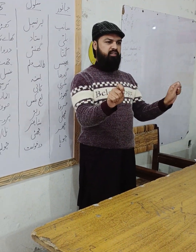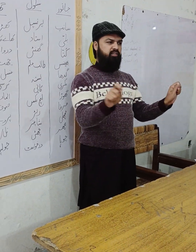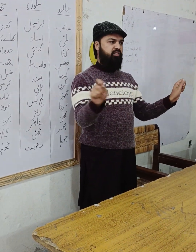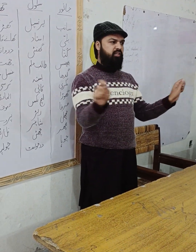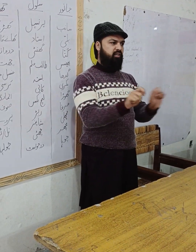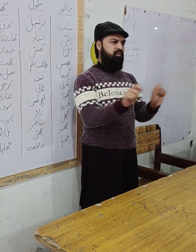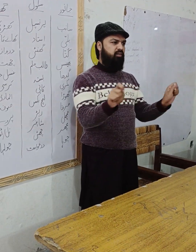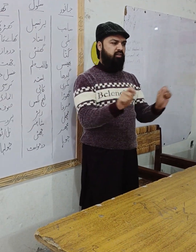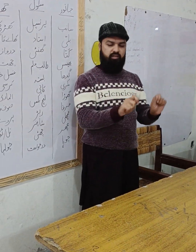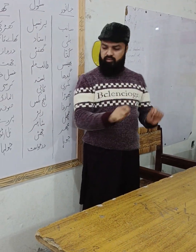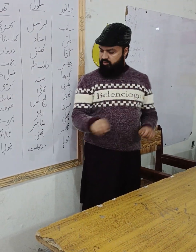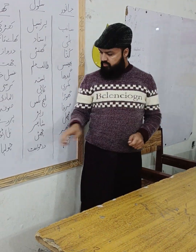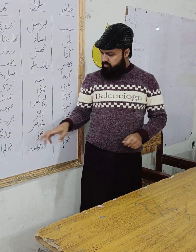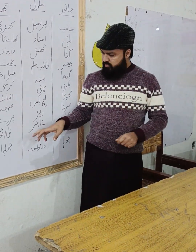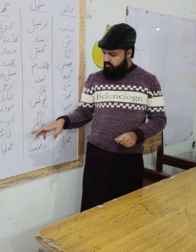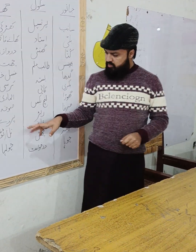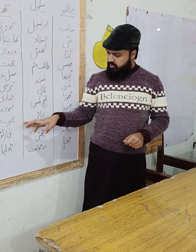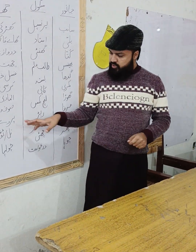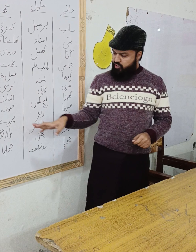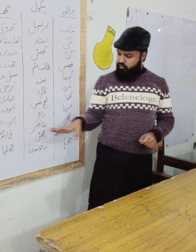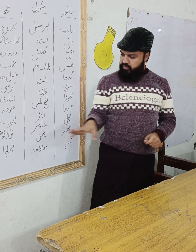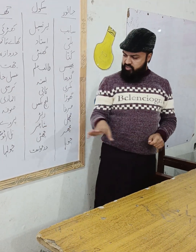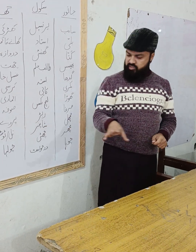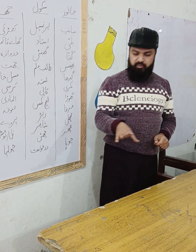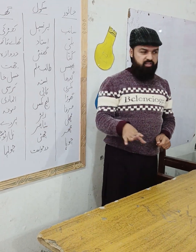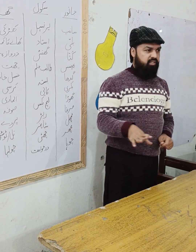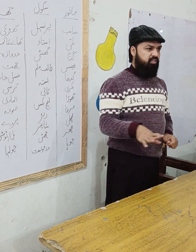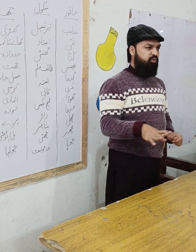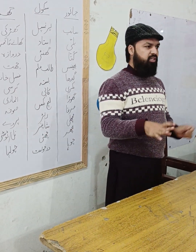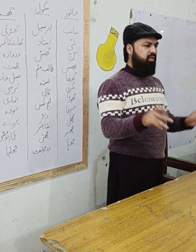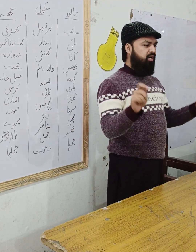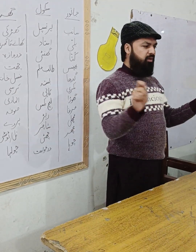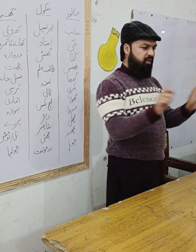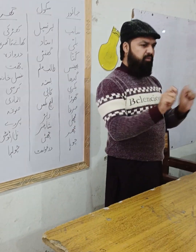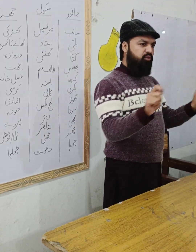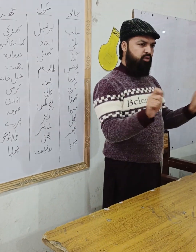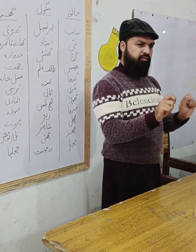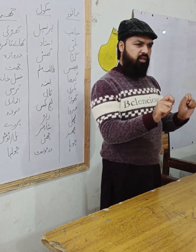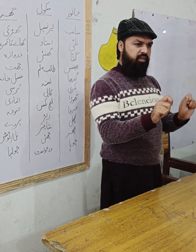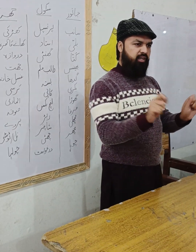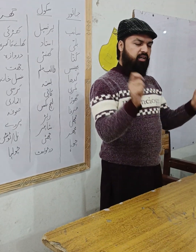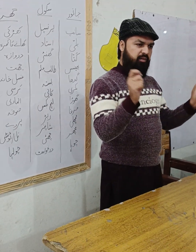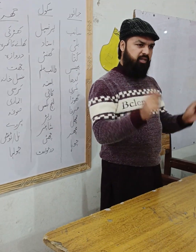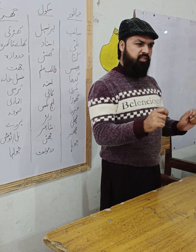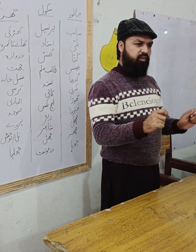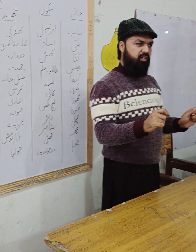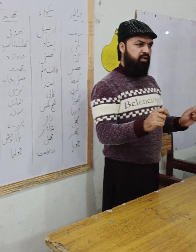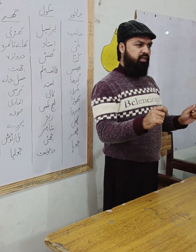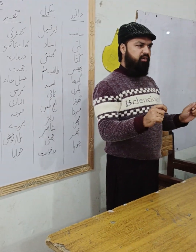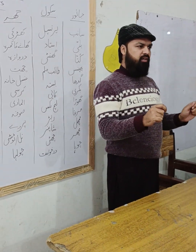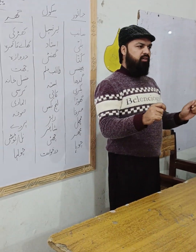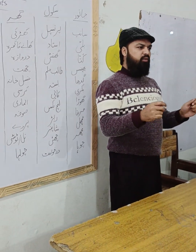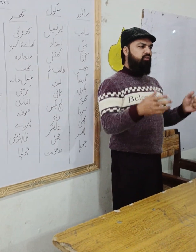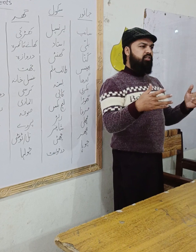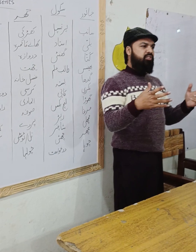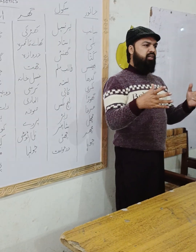ठीक है, इशारों में ये चीज़ें भी नज़र रखनी होती है कि कहाँ पे आपने 2 दफ़ा करना है, कहाँ पे 1 दफ़ा करना है। इशारे सिर्फ